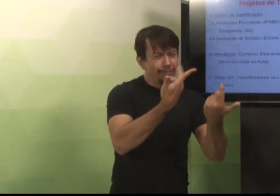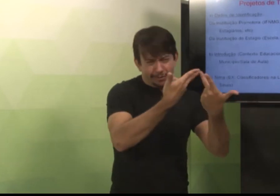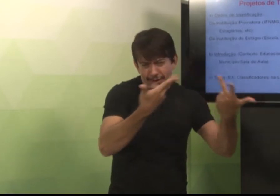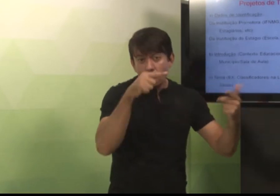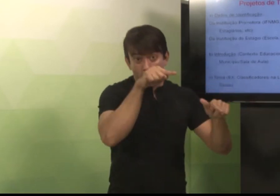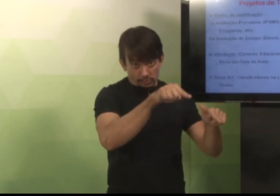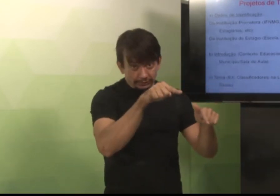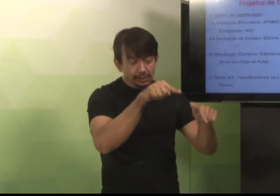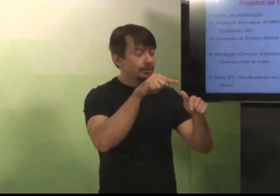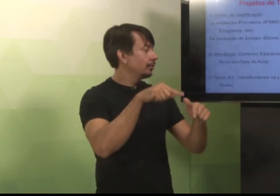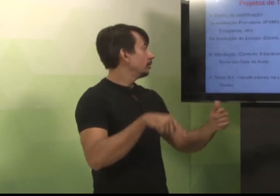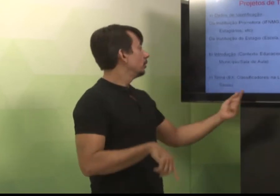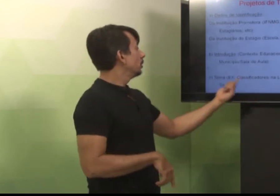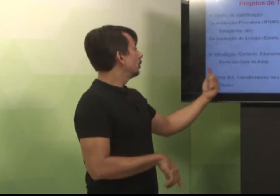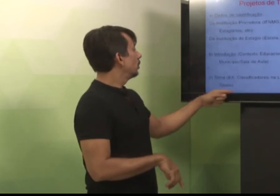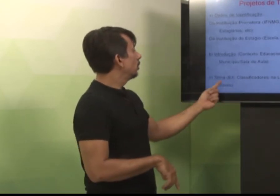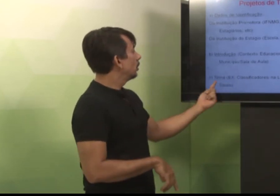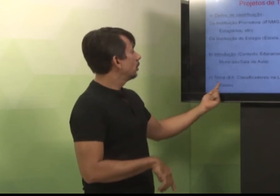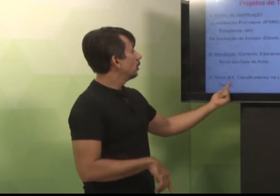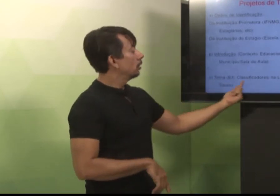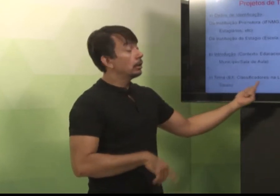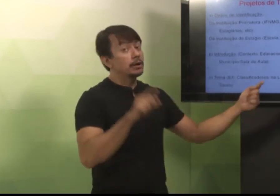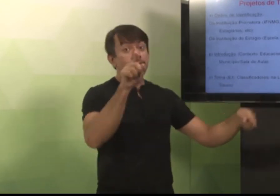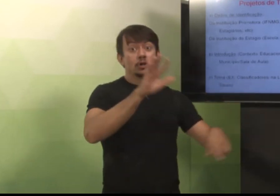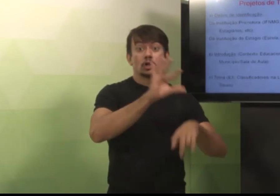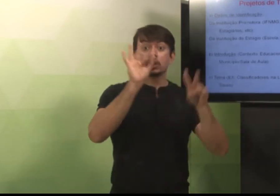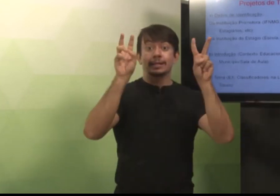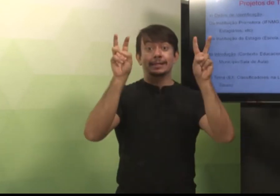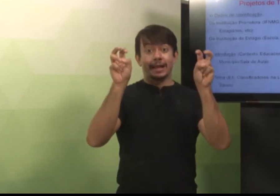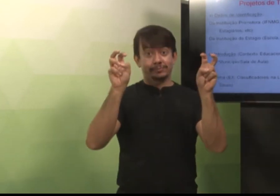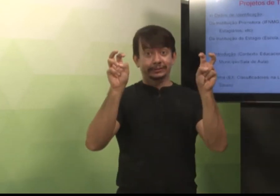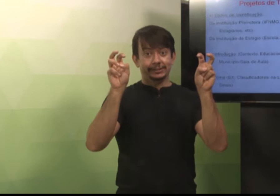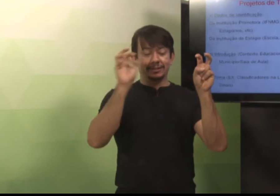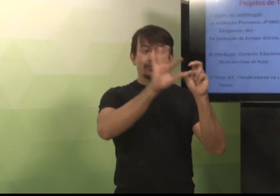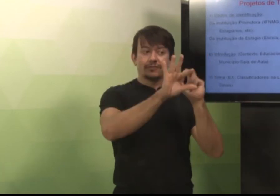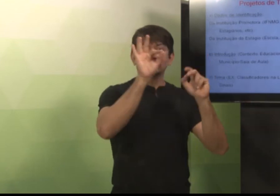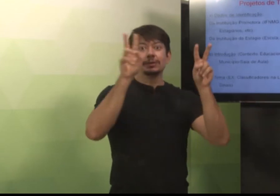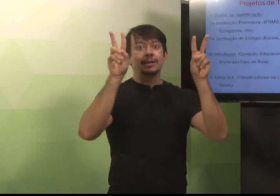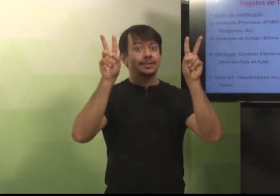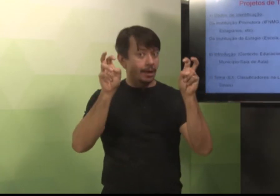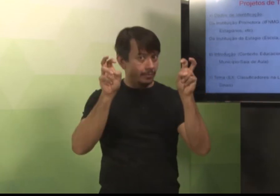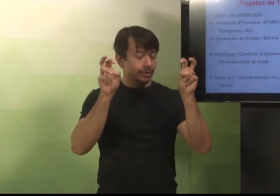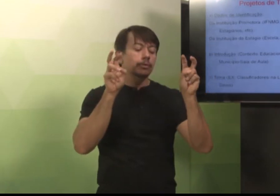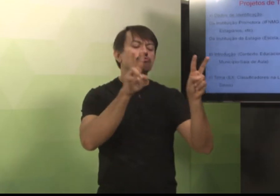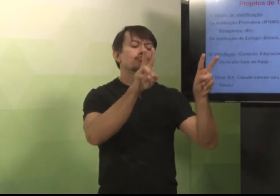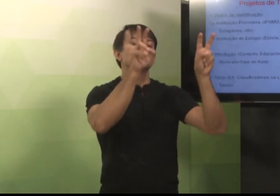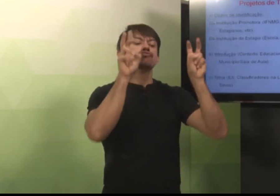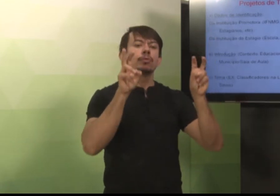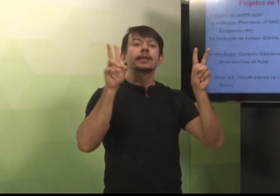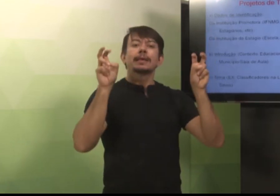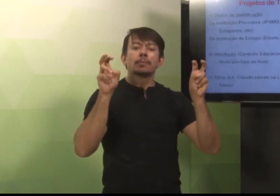Salinas, Itamarandiba, a cidade em questão. Aqui você escolherá um tema.